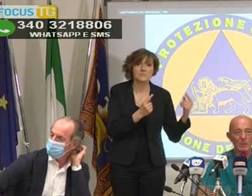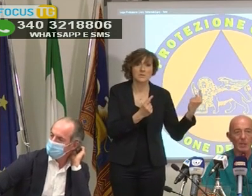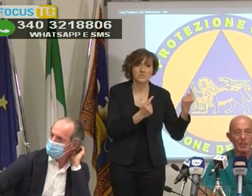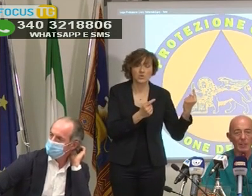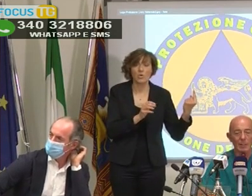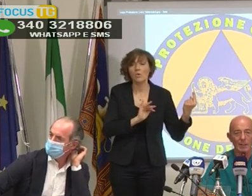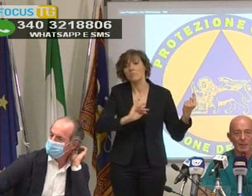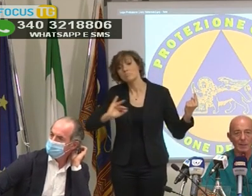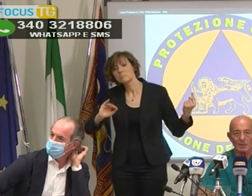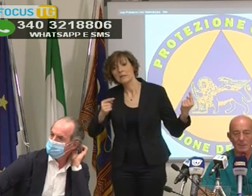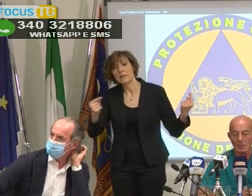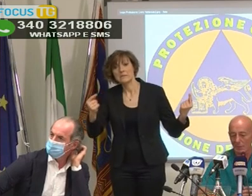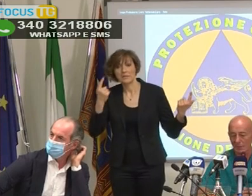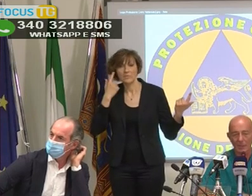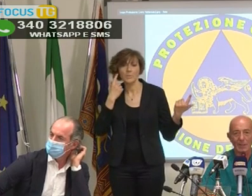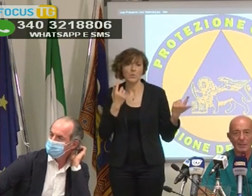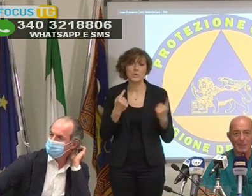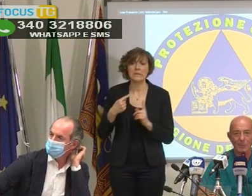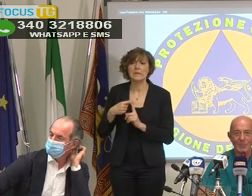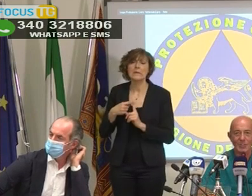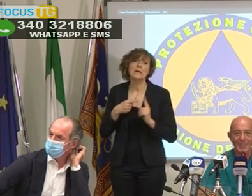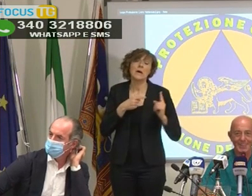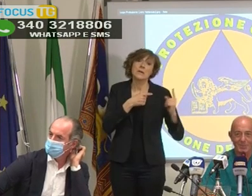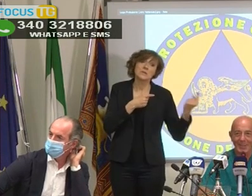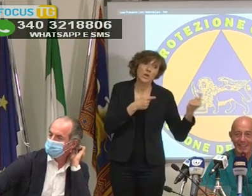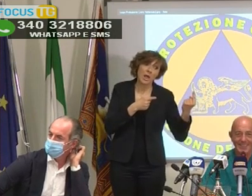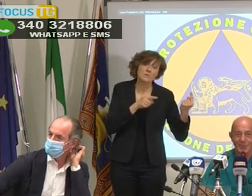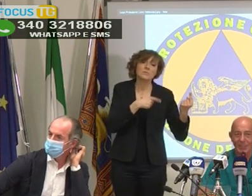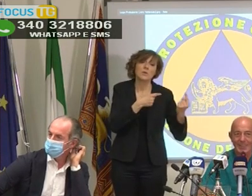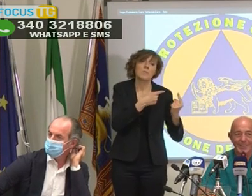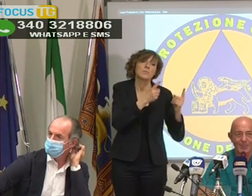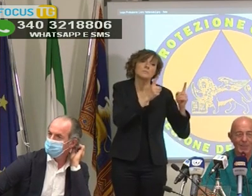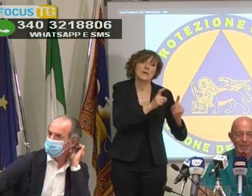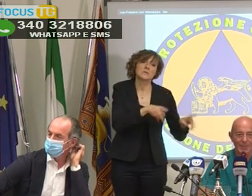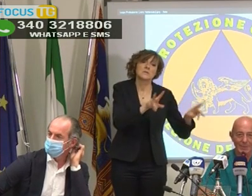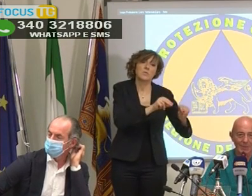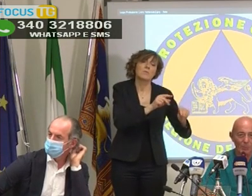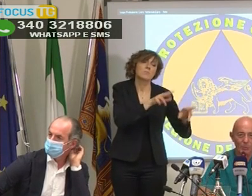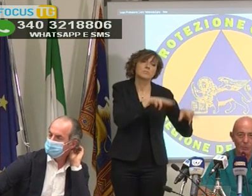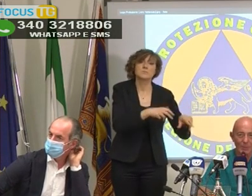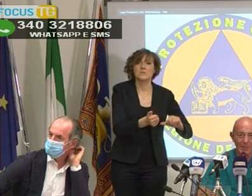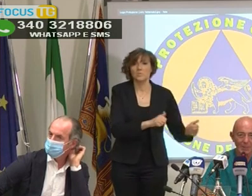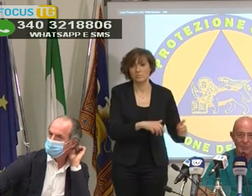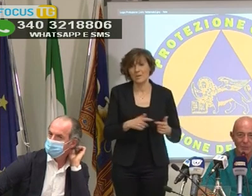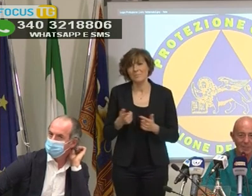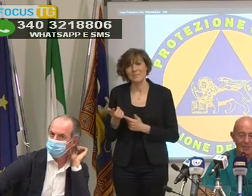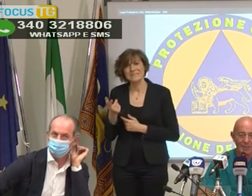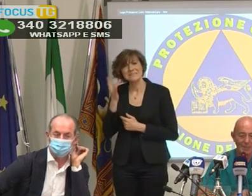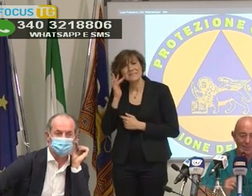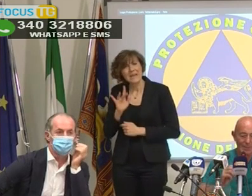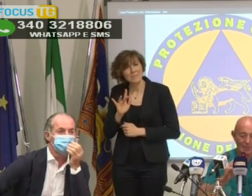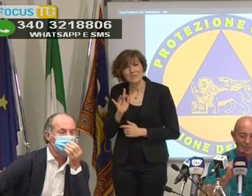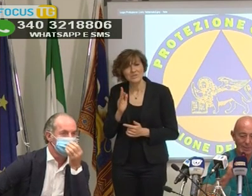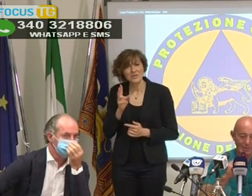confermato il test. È semplice, banale se volete, ma è molto